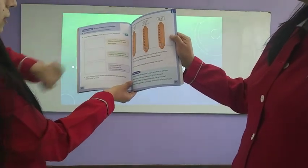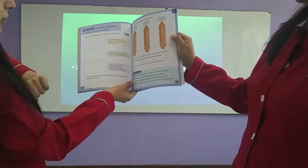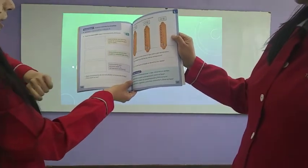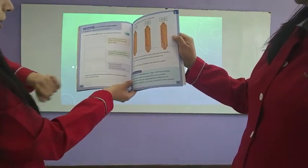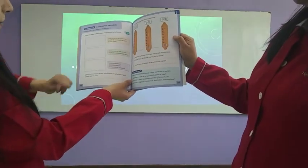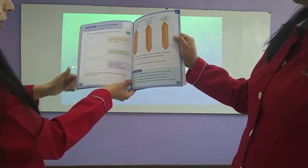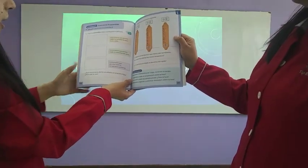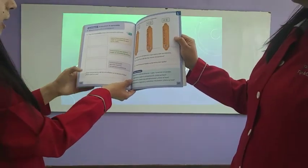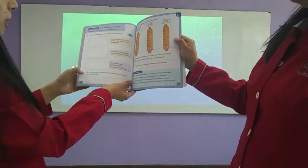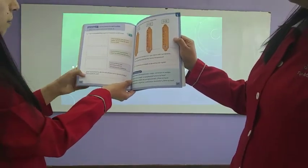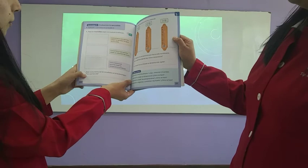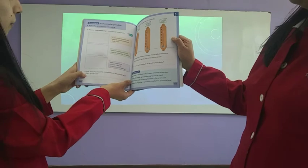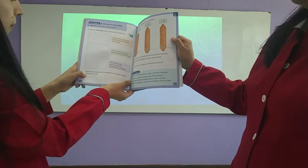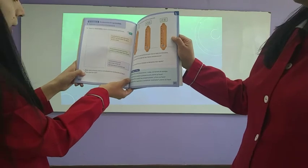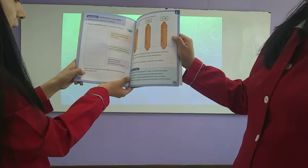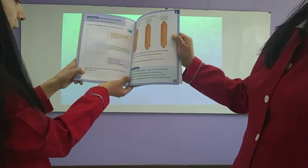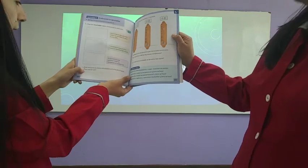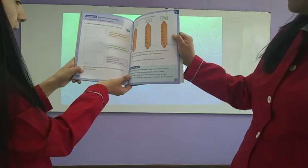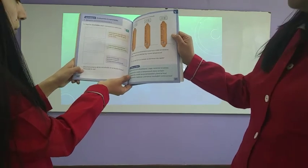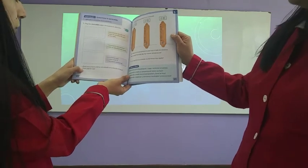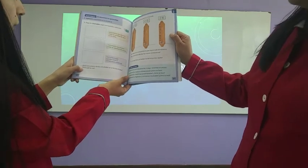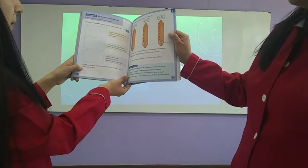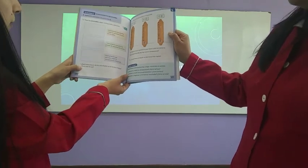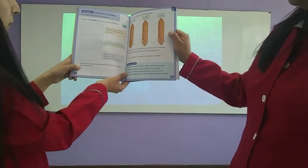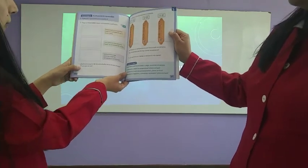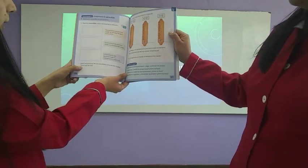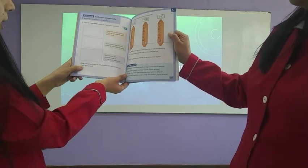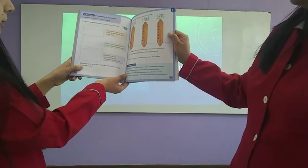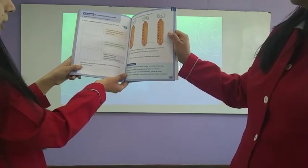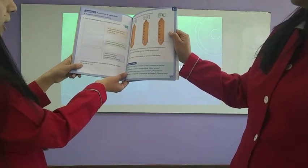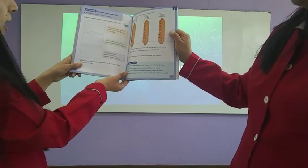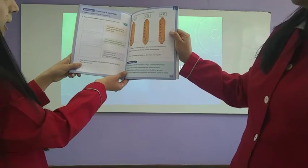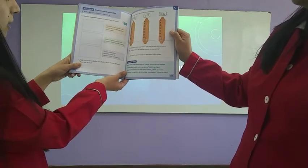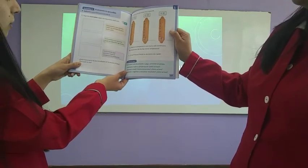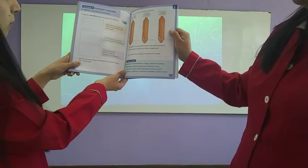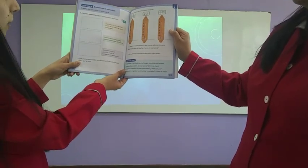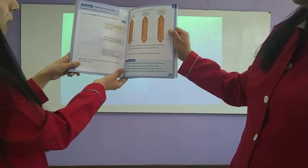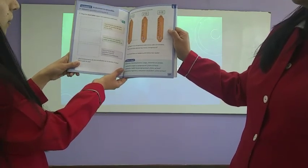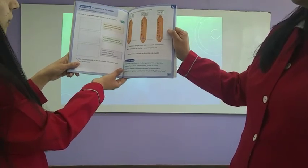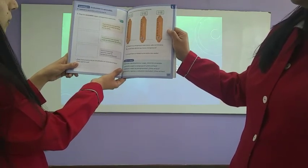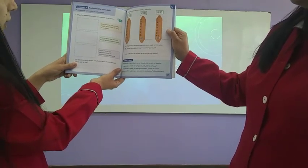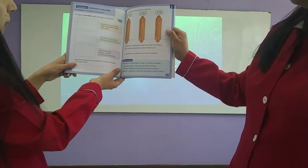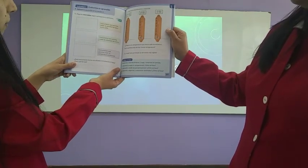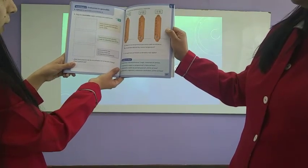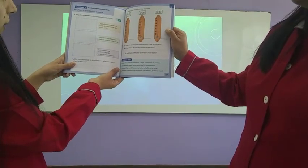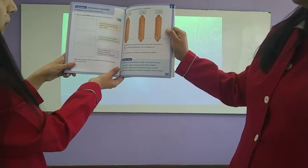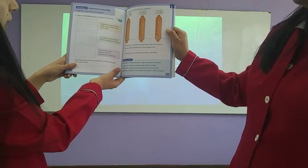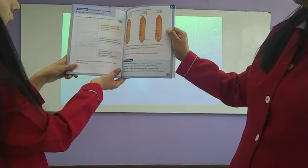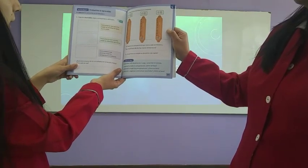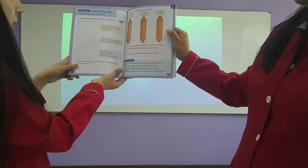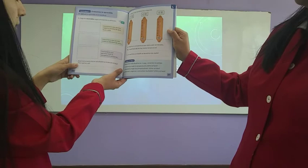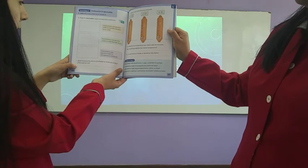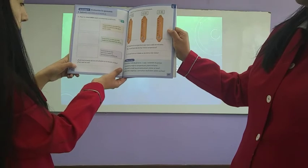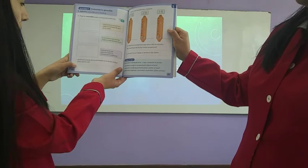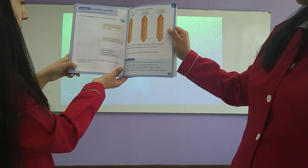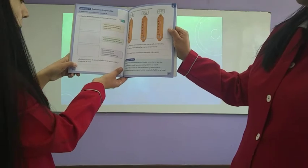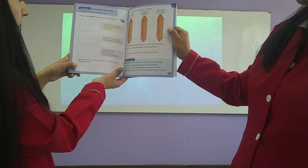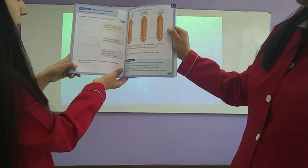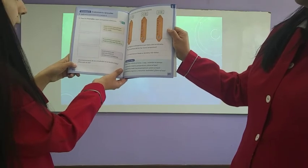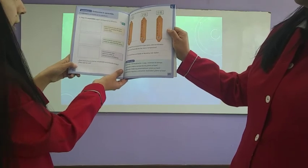¿ya? Y por finalizar tenemos una pregunta que dice, ¿qué instrumento de los estudiados en la lección falta y